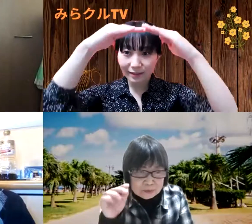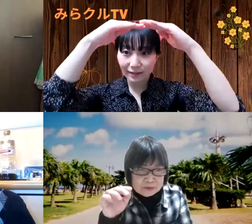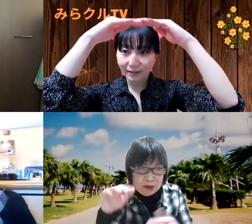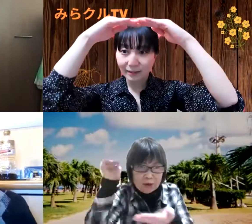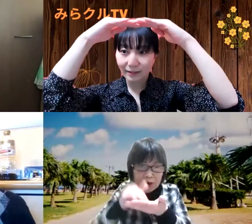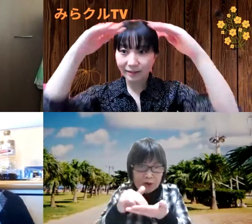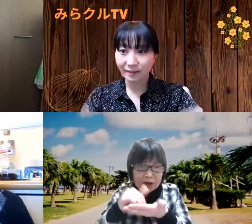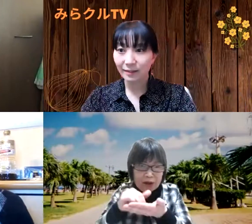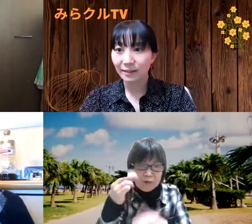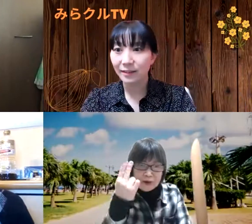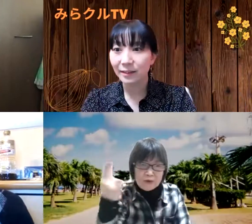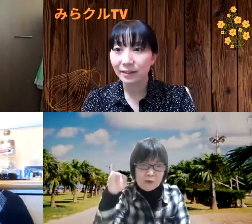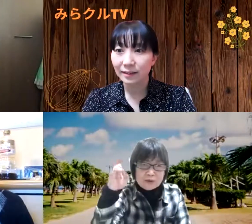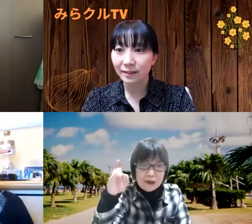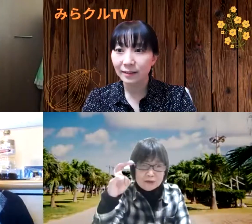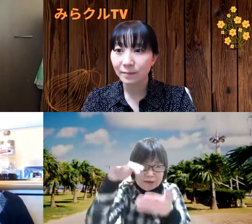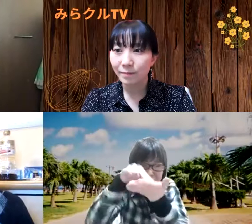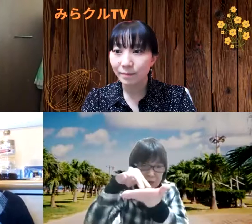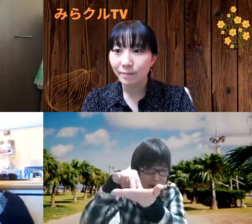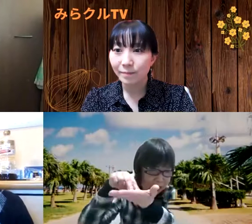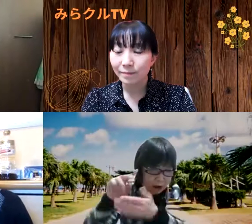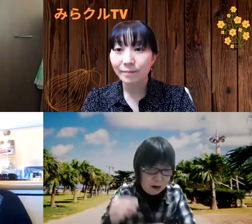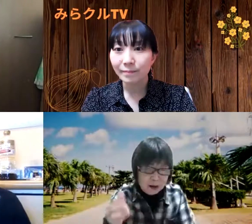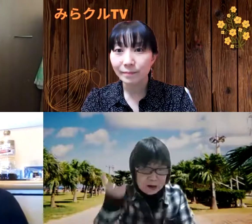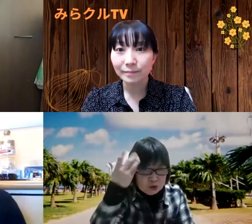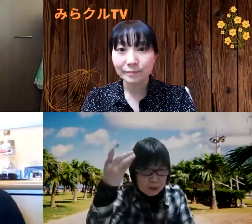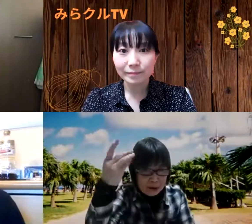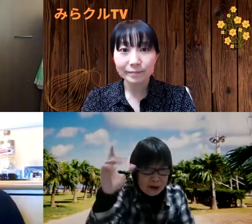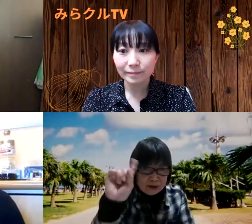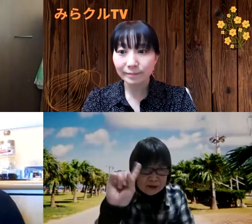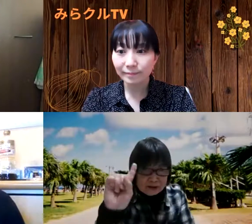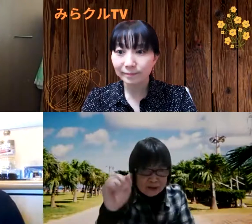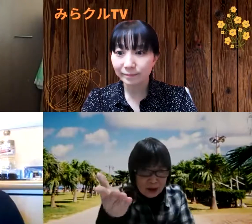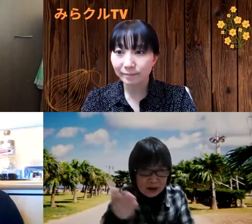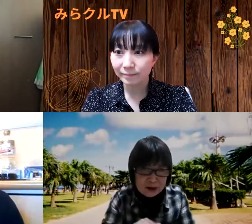はい。 じゃあ、トロロさんにとって有名は何でした。